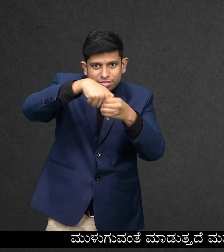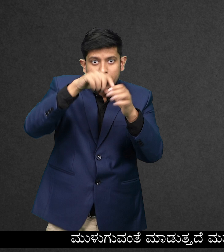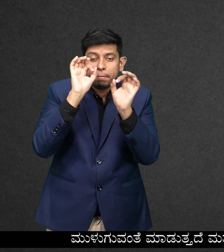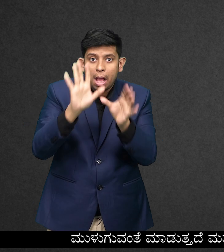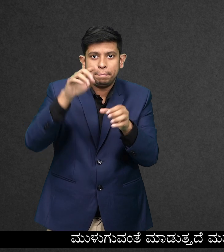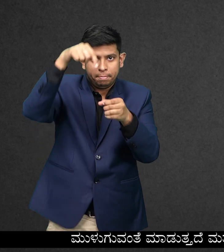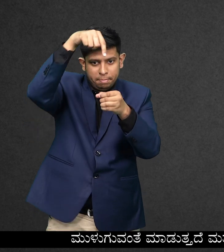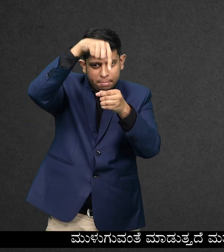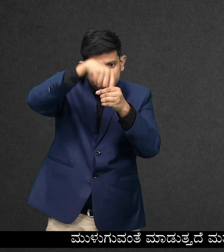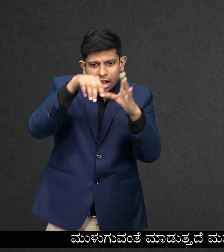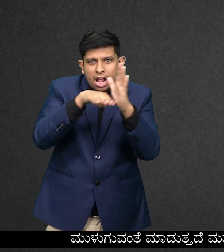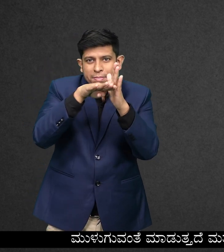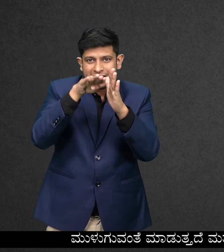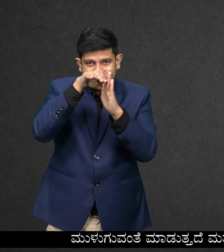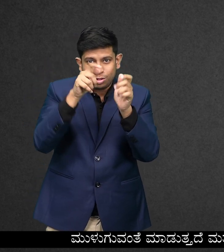ತೇಲುತ್ತೆ.